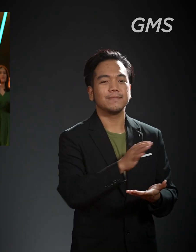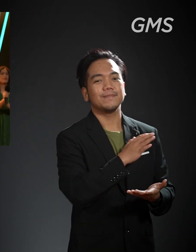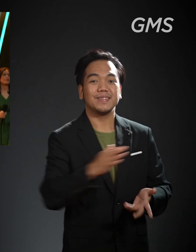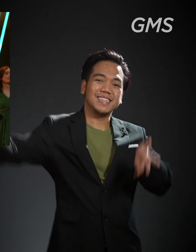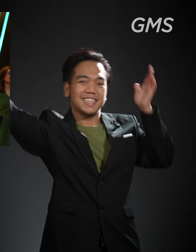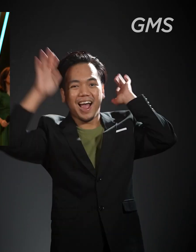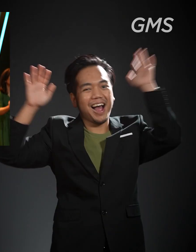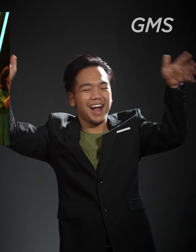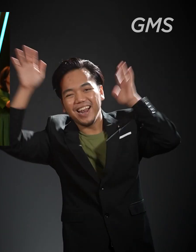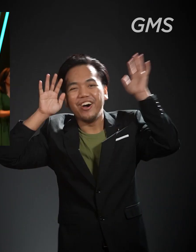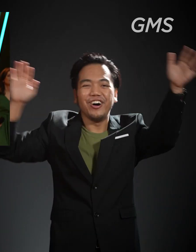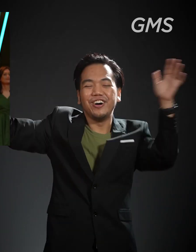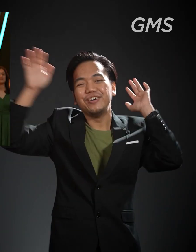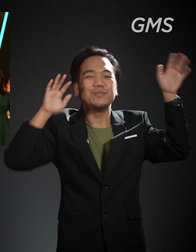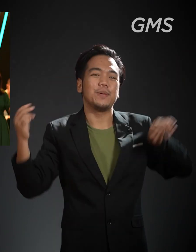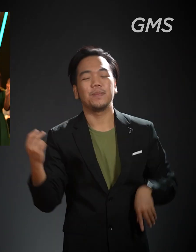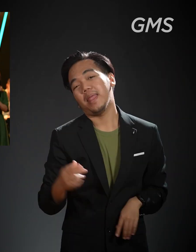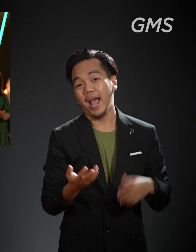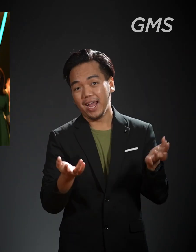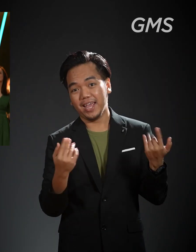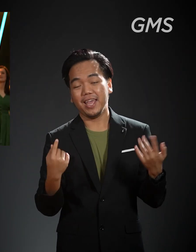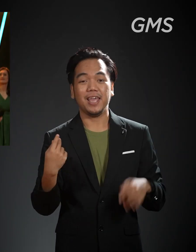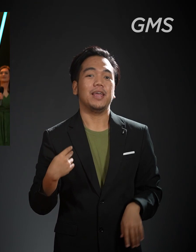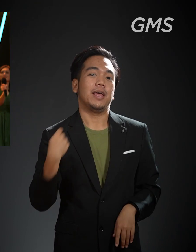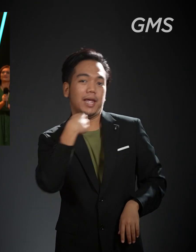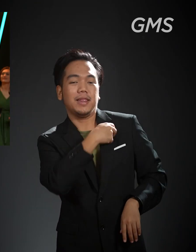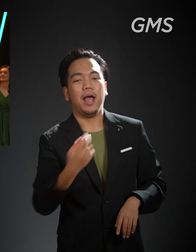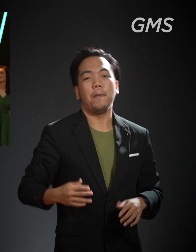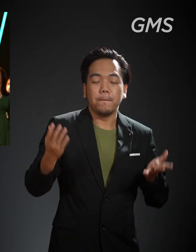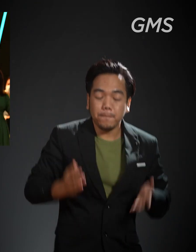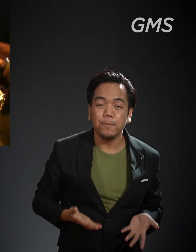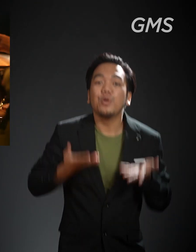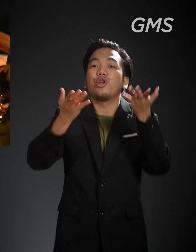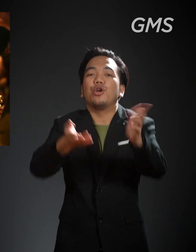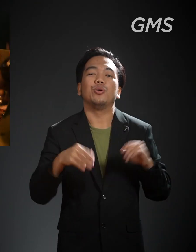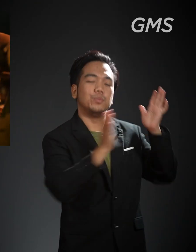Shalom, mari bawa pujian yang terbaik bagi Tuhan Allah kita. Amin.